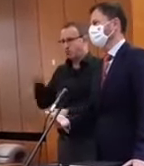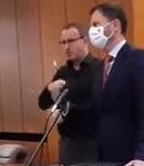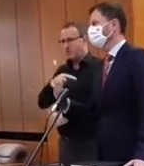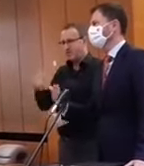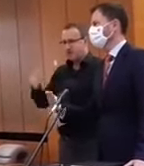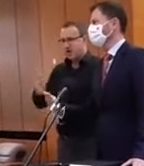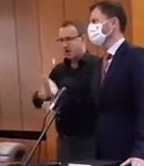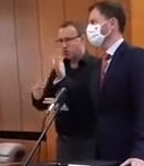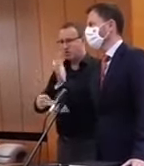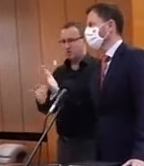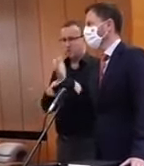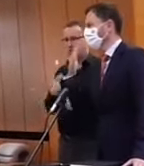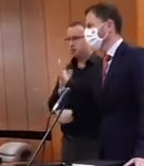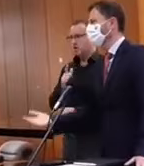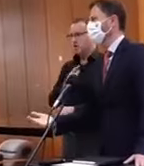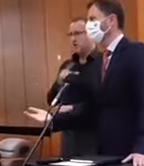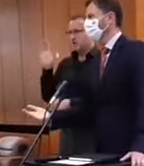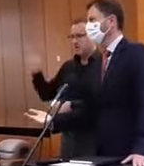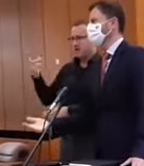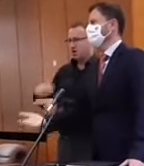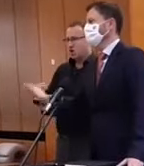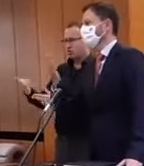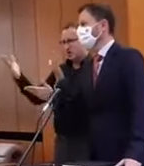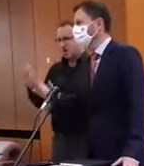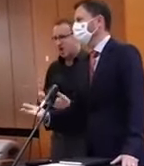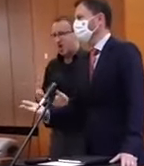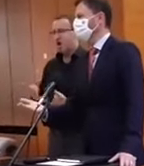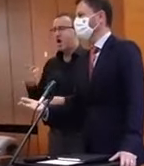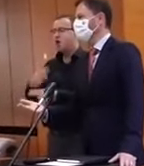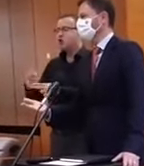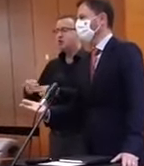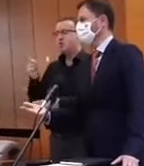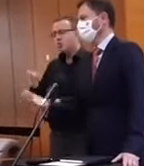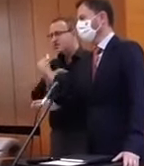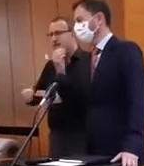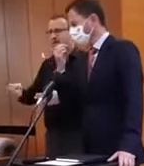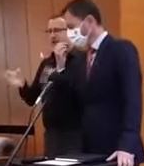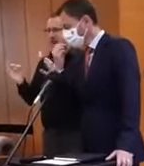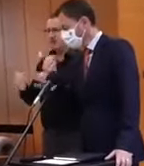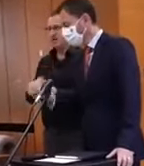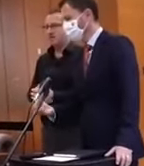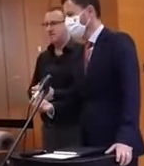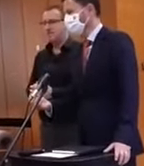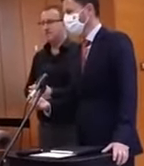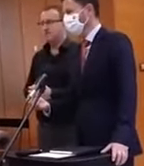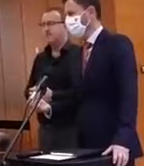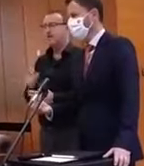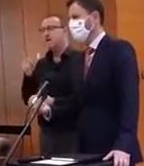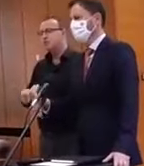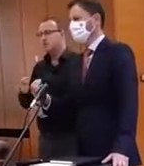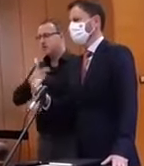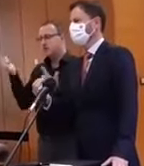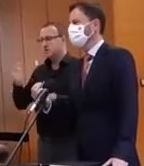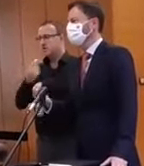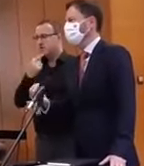riešenie. Že my čakáme na jeho riešenie, ktoré bude spĺňať kvalitatívne parametre. Na druhej strane si musím